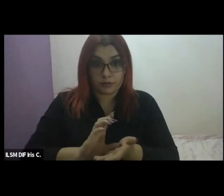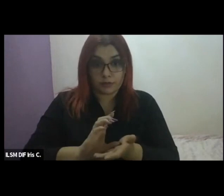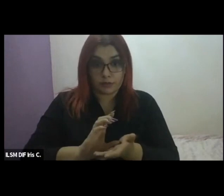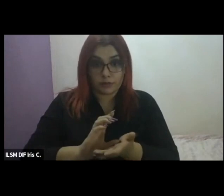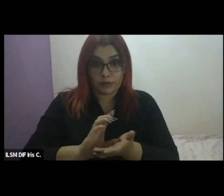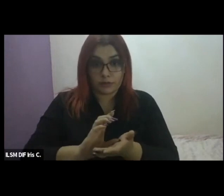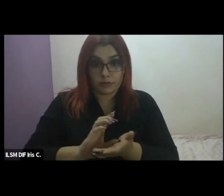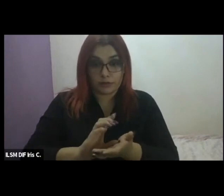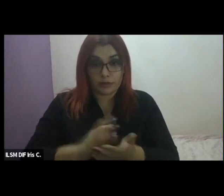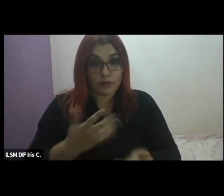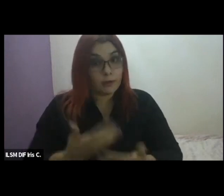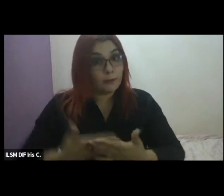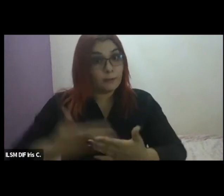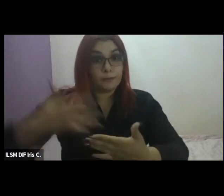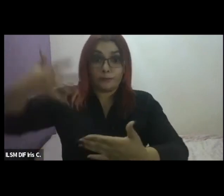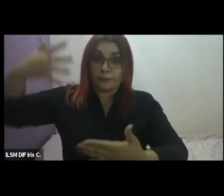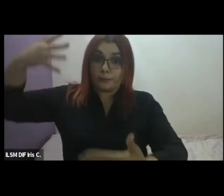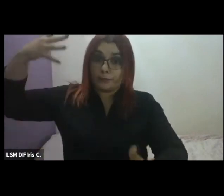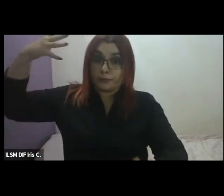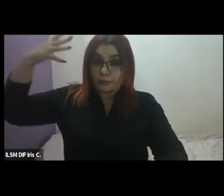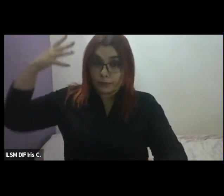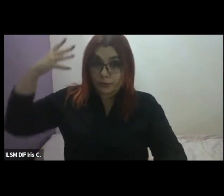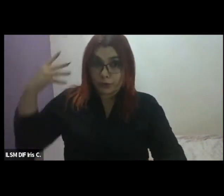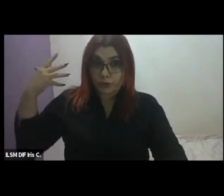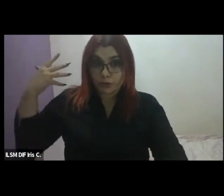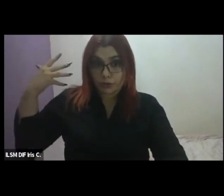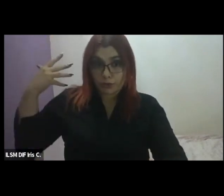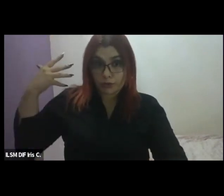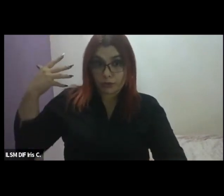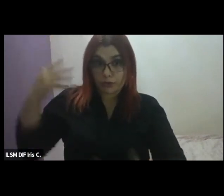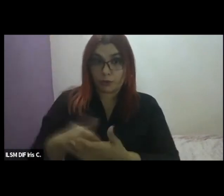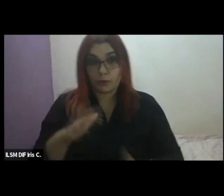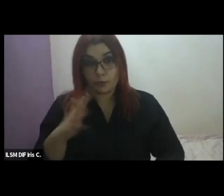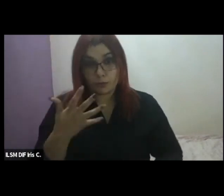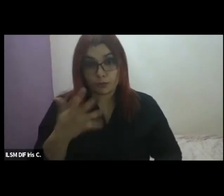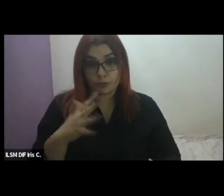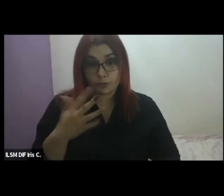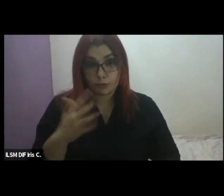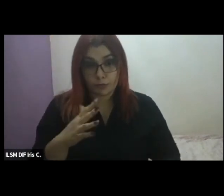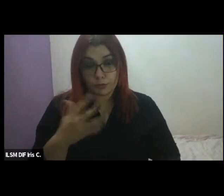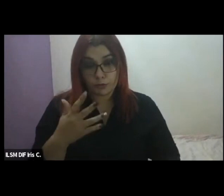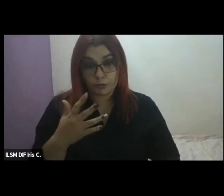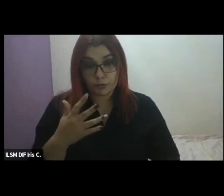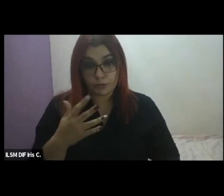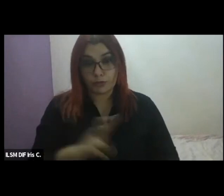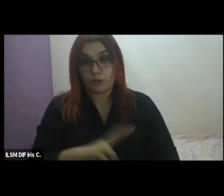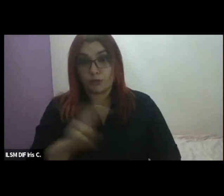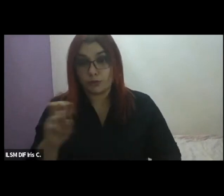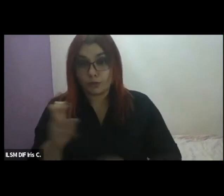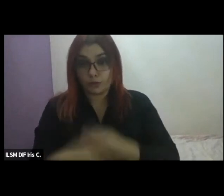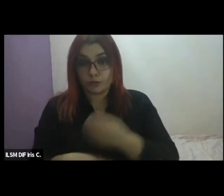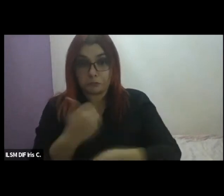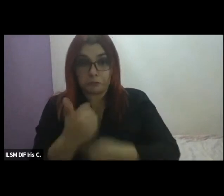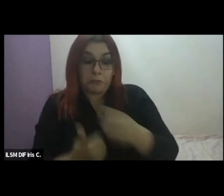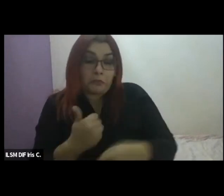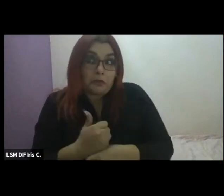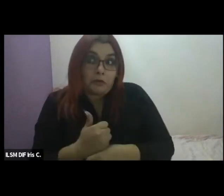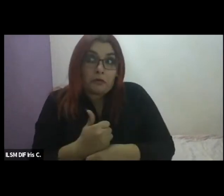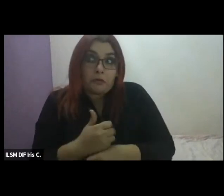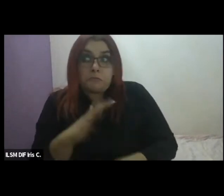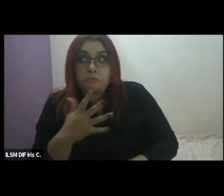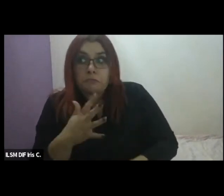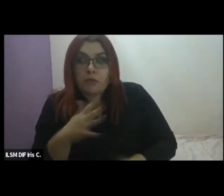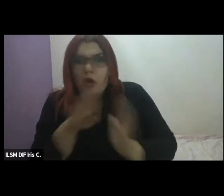periodo histórico específico que serán más o menos los últimos 200 años, o menos, tal vez